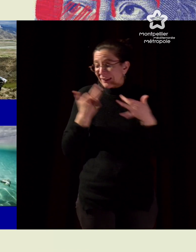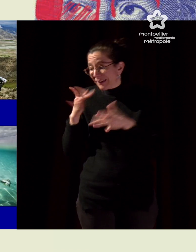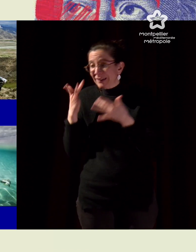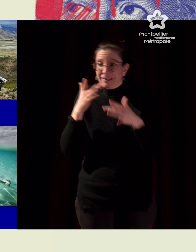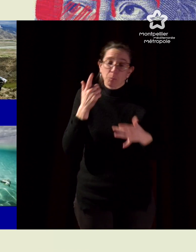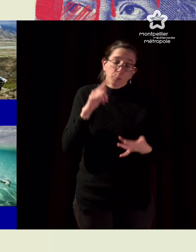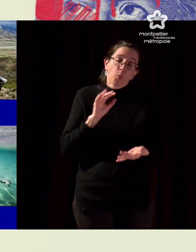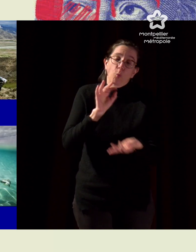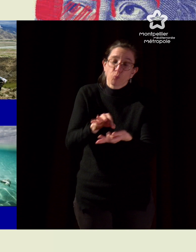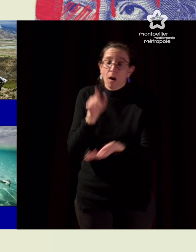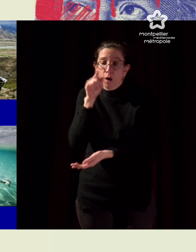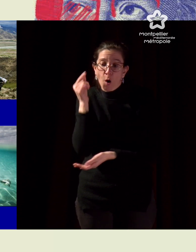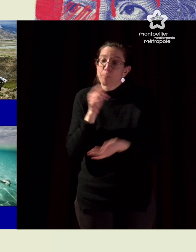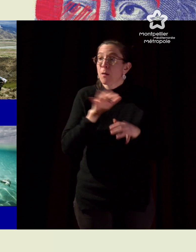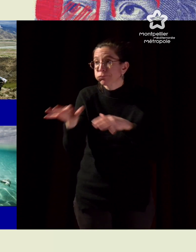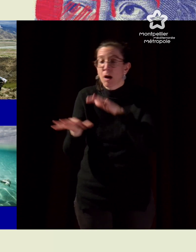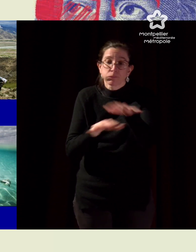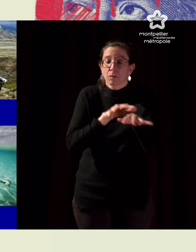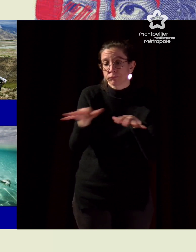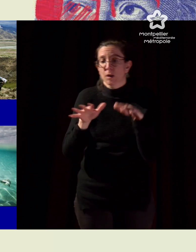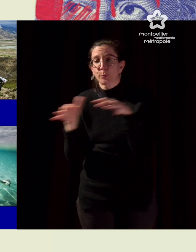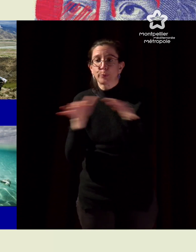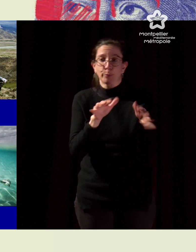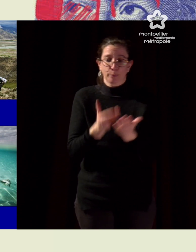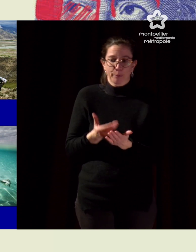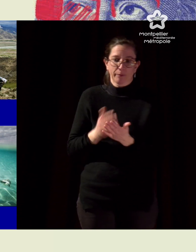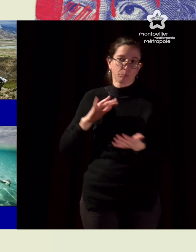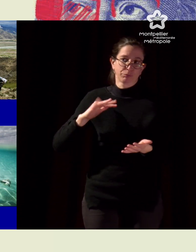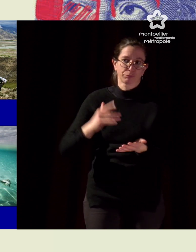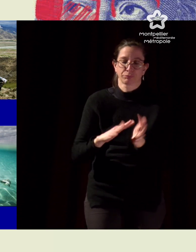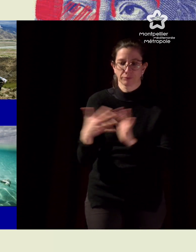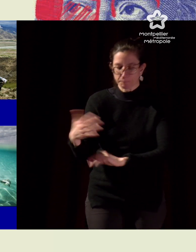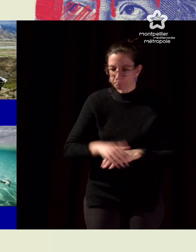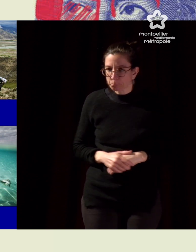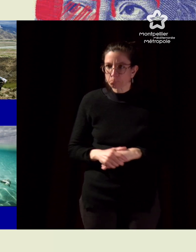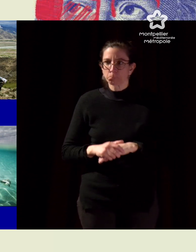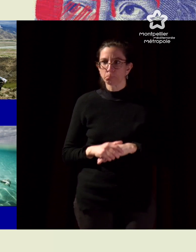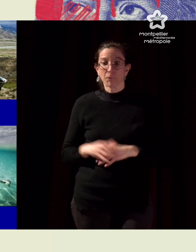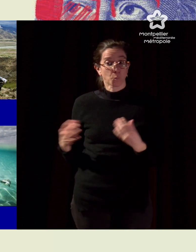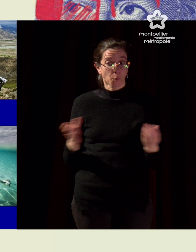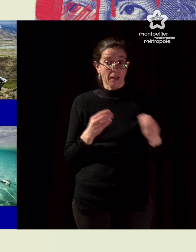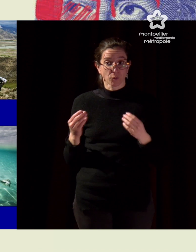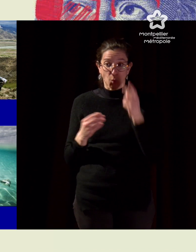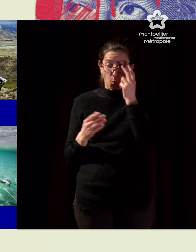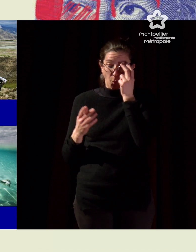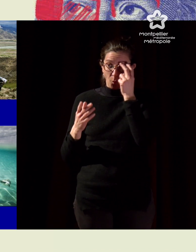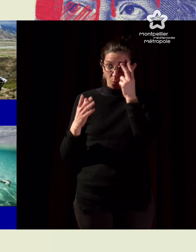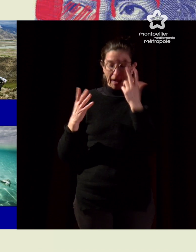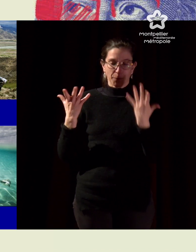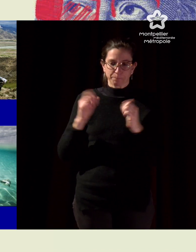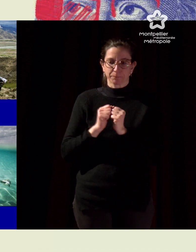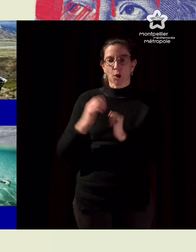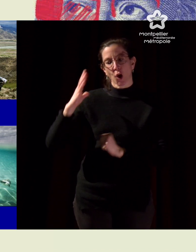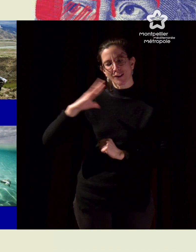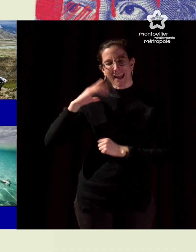planète. Il y a des migrations, on a tous des ancêtres migrants, mais il y a aussi des populations